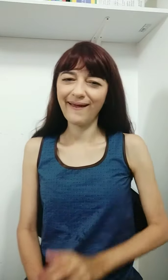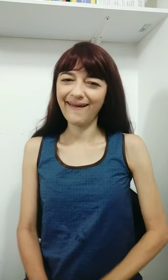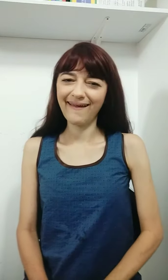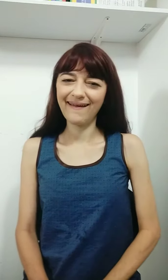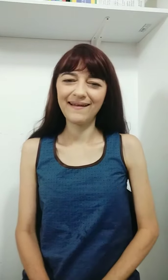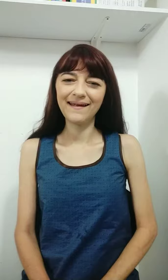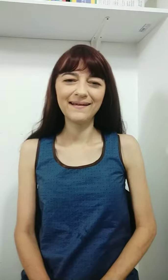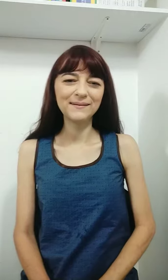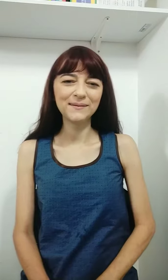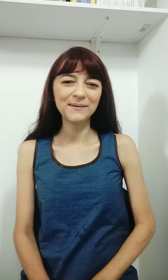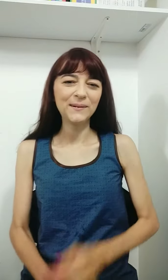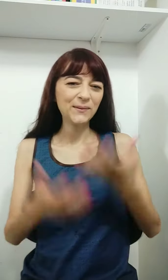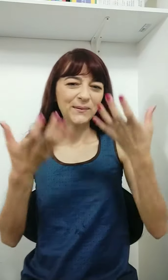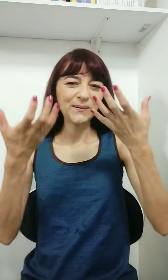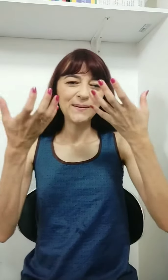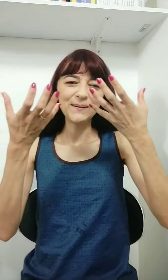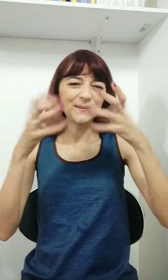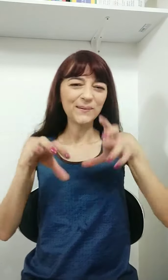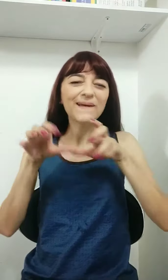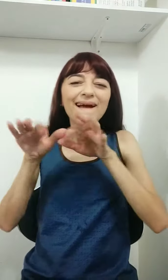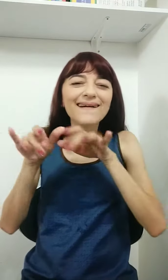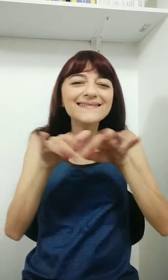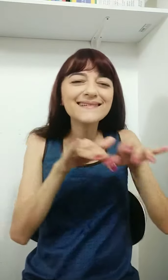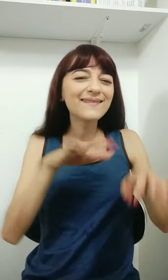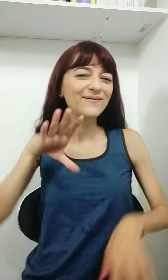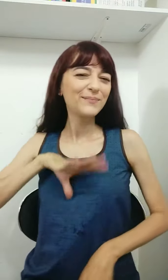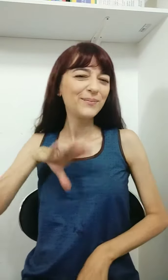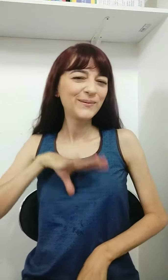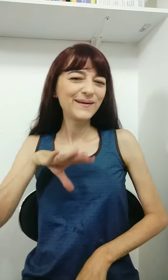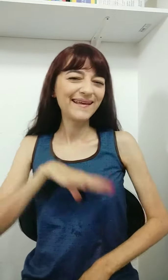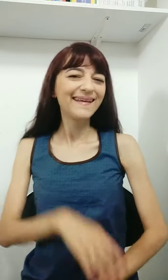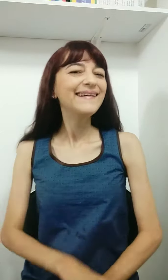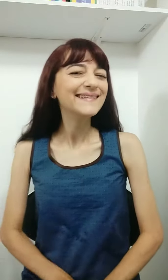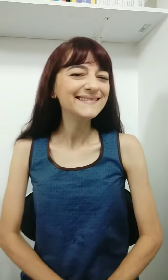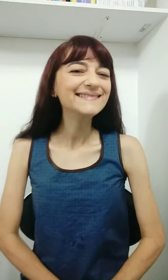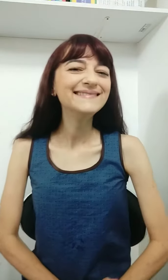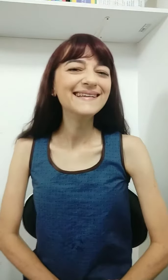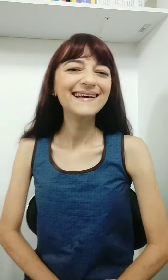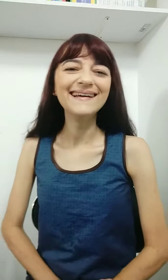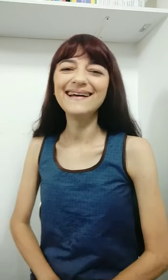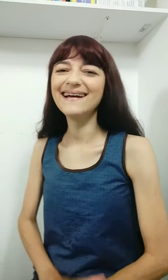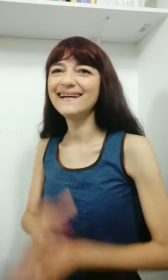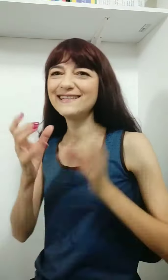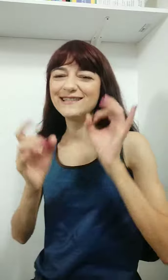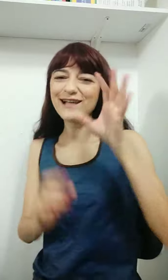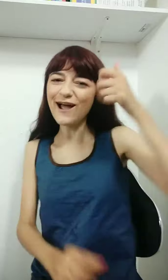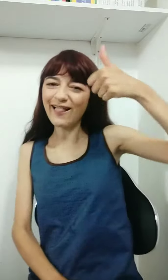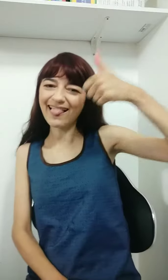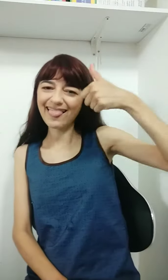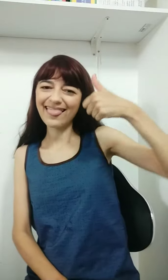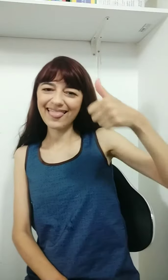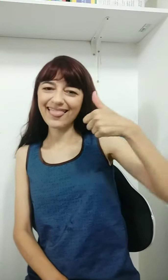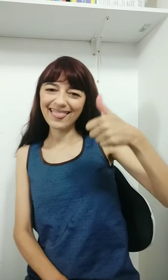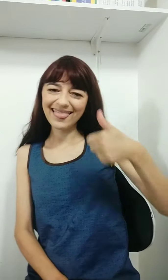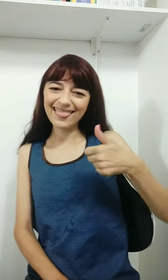Vocês são espertos, né? Ninguém quer escrever, né, em português, né? Perguntar alguma coisa, todo mundo aí, não, tá tudo